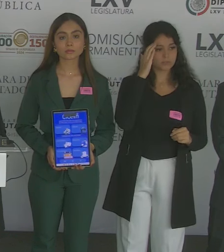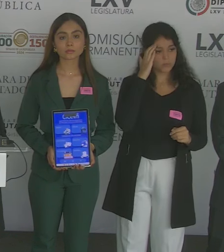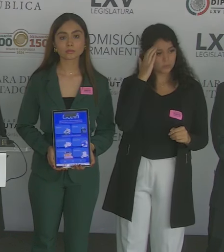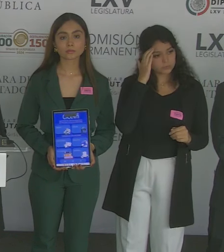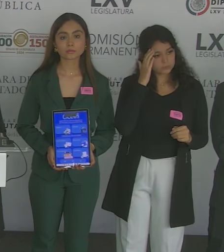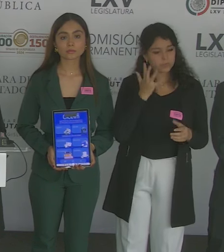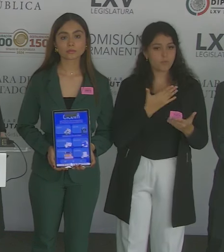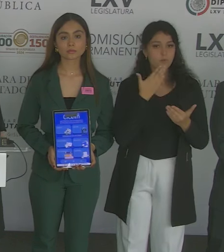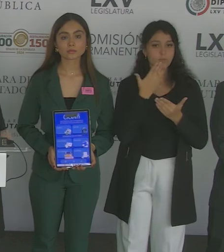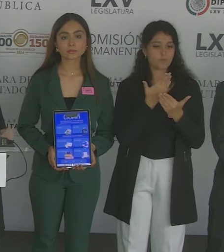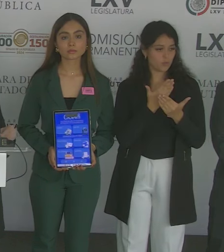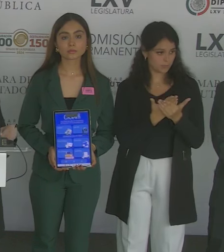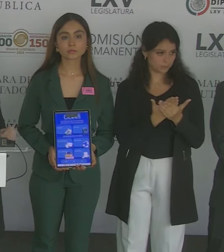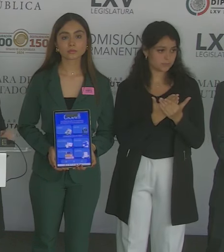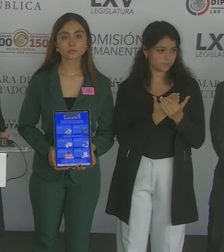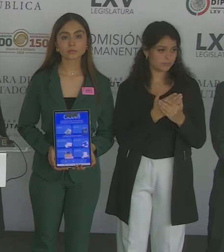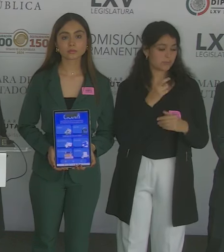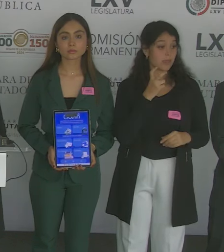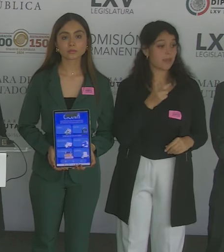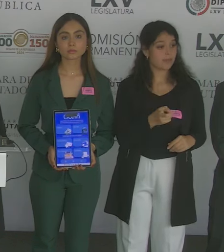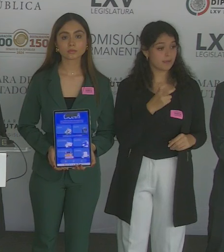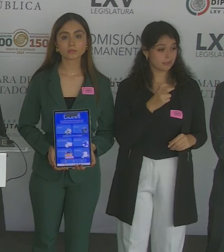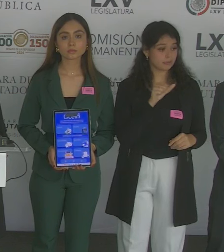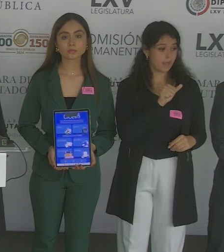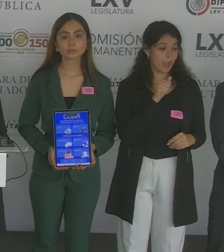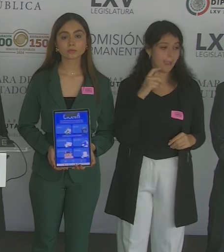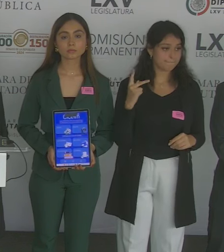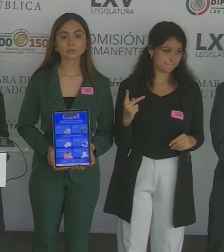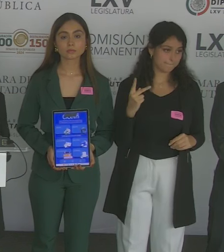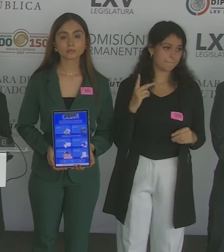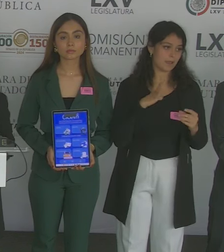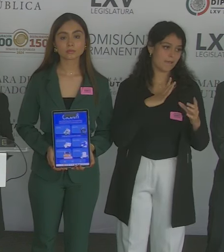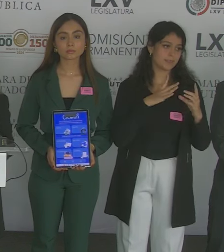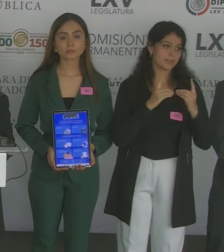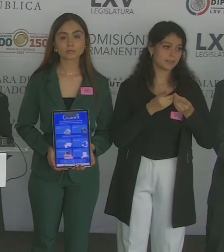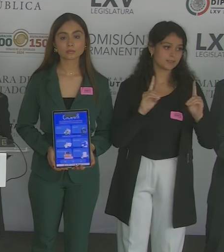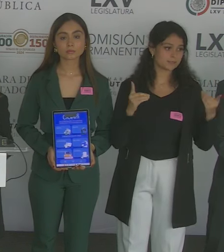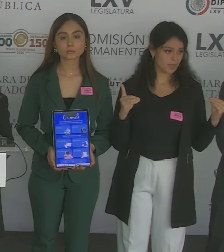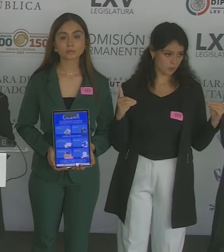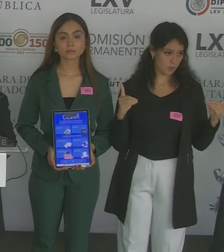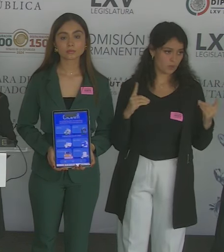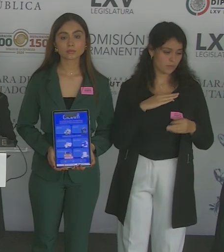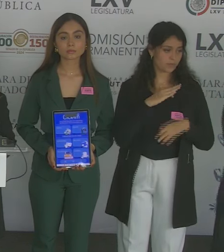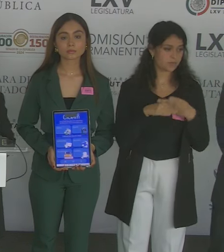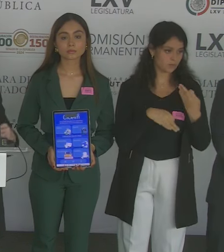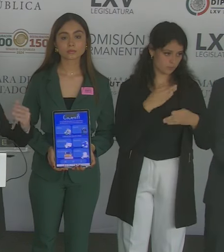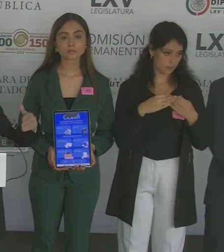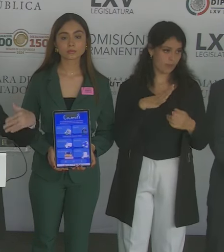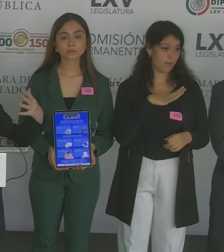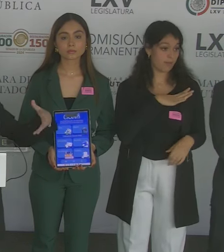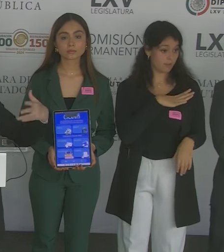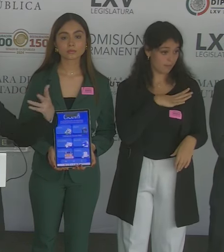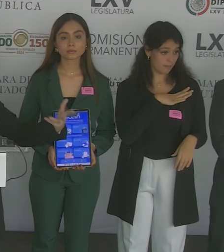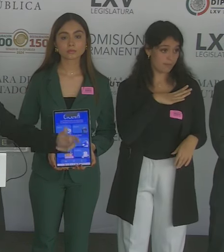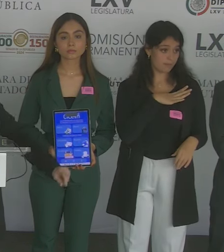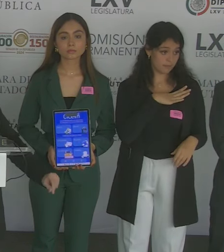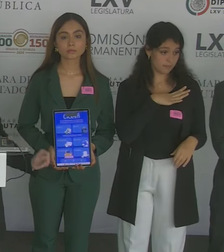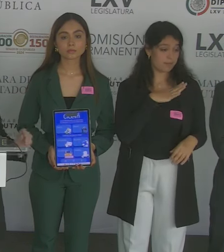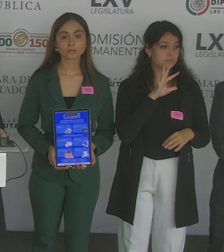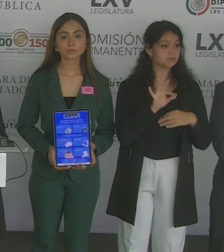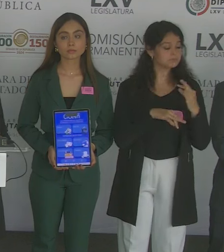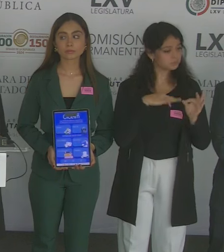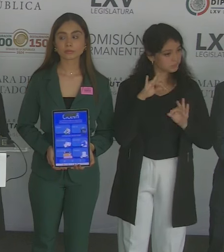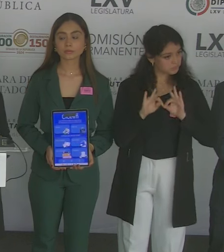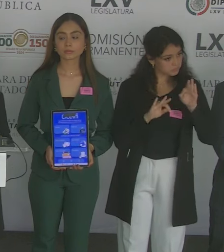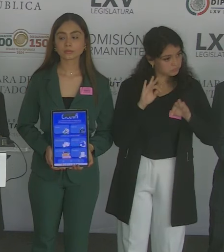propuesta esta aplicación está en desarrollo y como sabemos que la Inteligencia artificial se va alimentando de